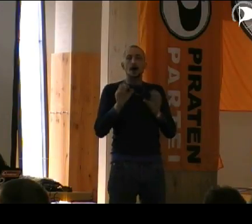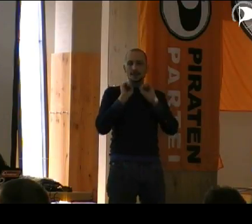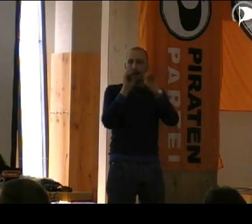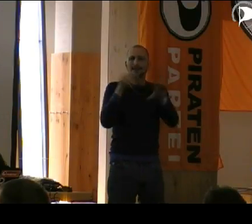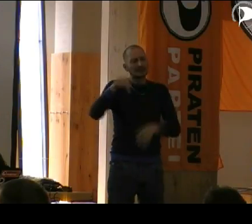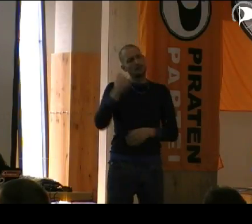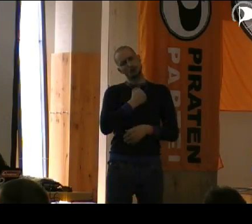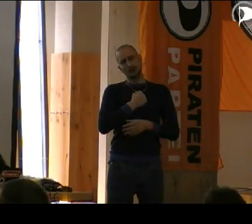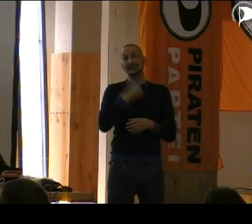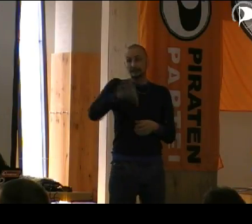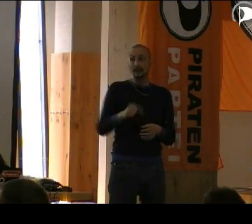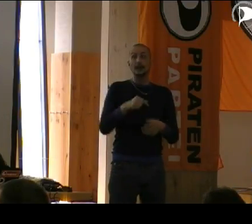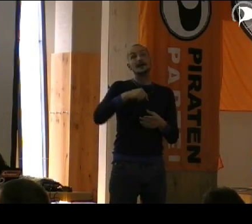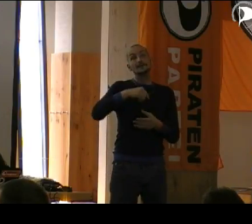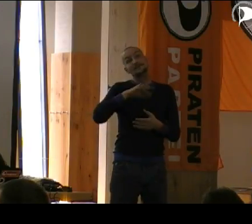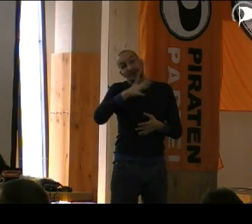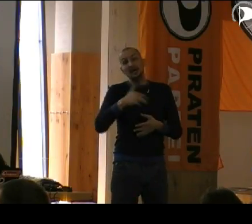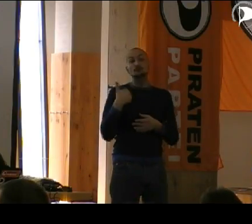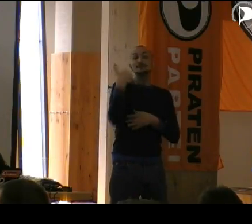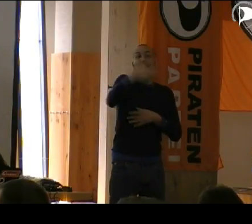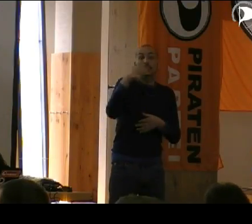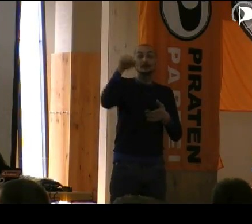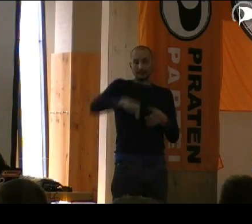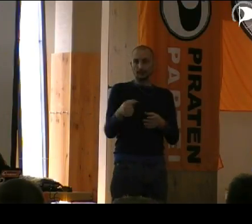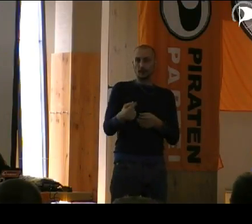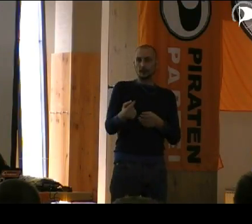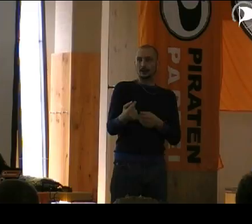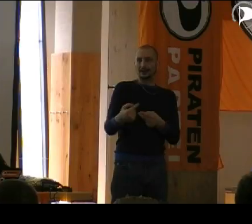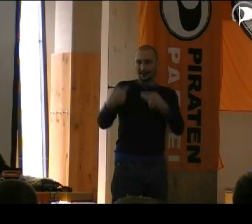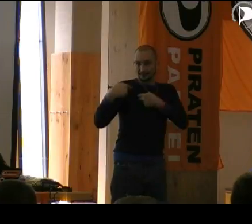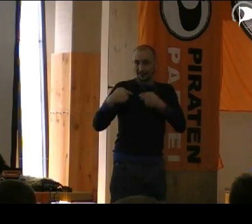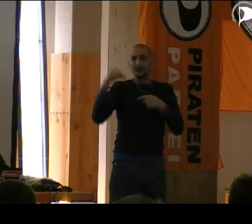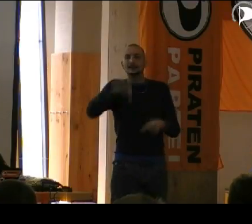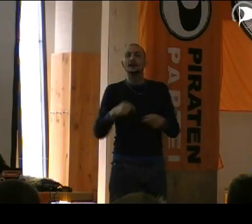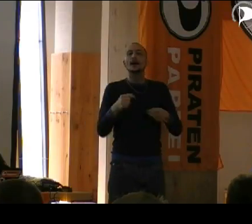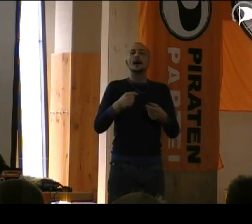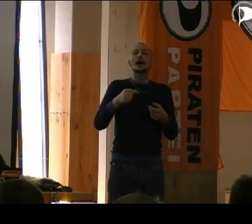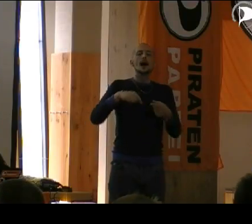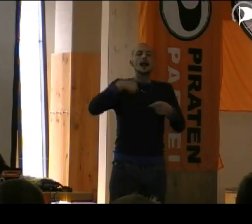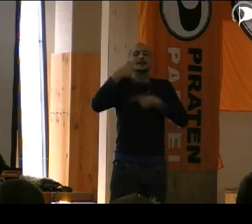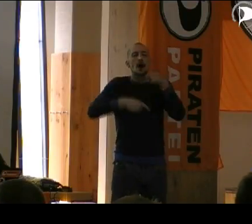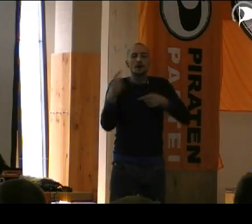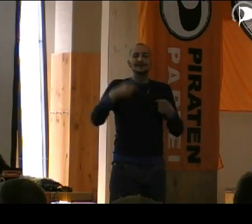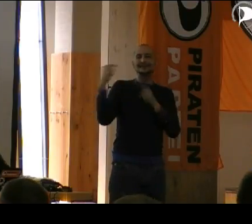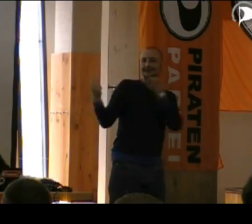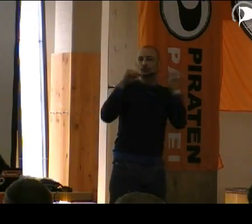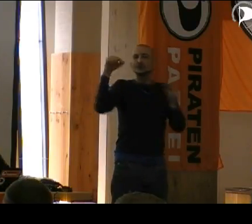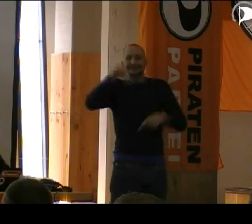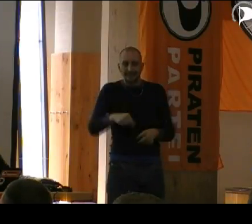böse ist dass wir vermutlich um die ohren fliegen ich weiß nämlich dass bundesposition zur diskussion vor laufender kamera